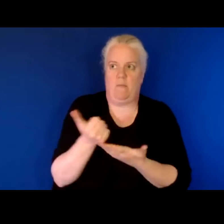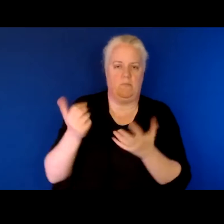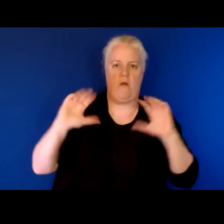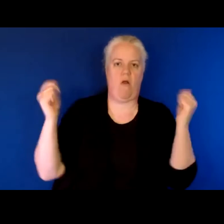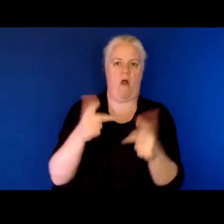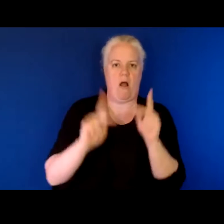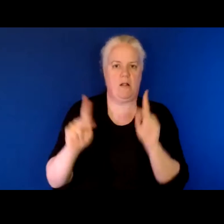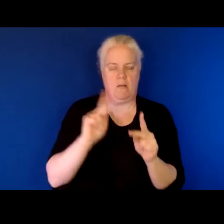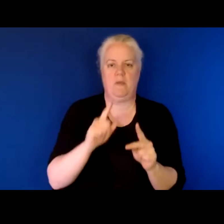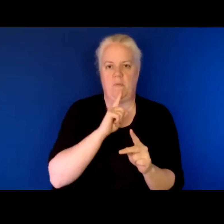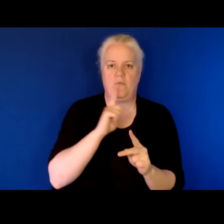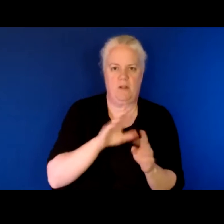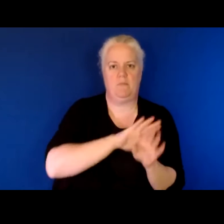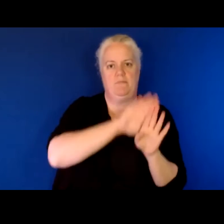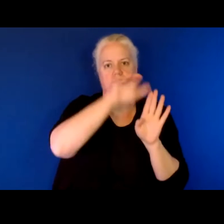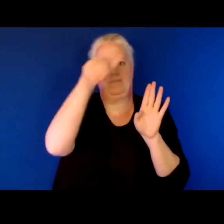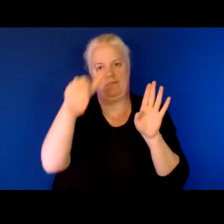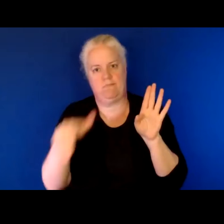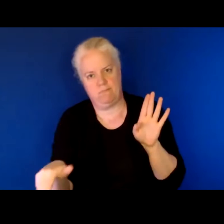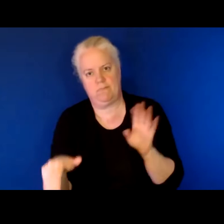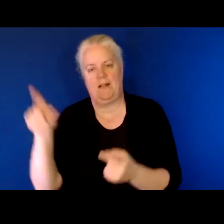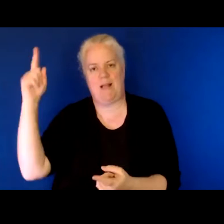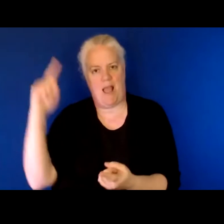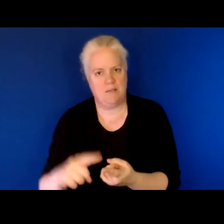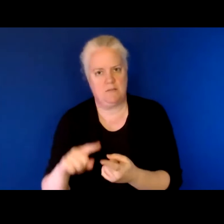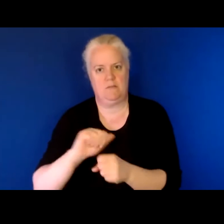那我们是希望这些